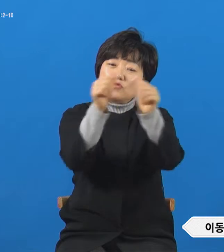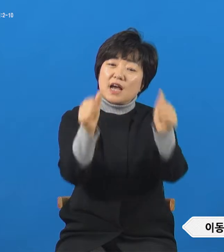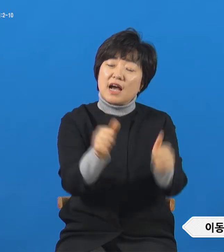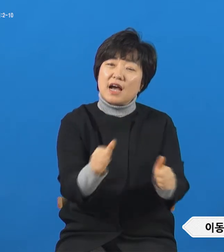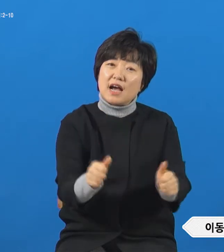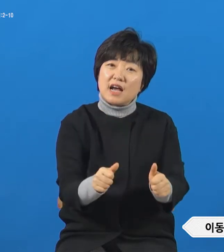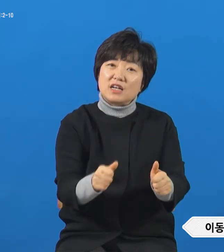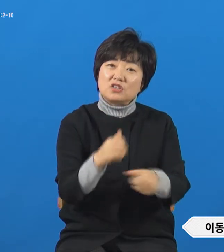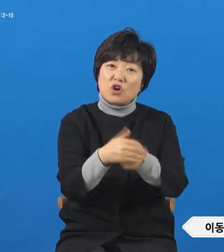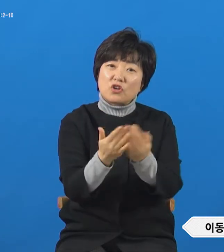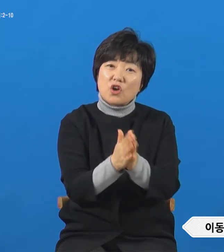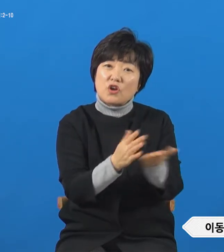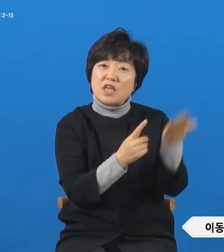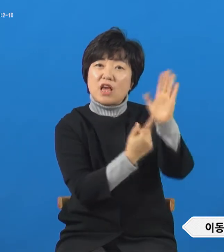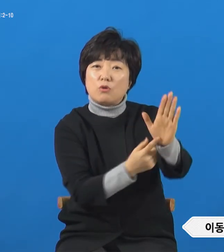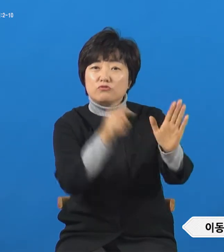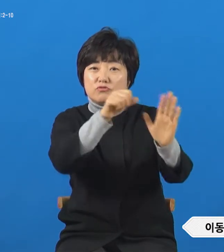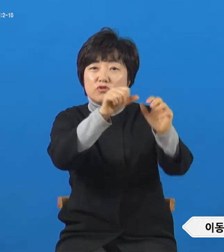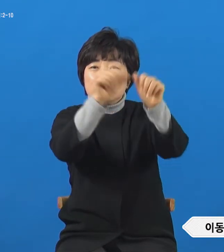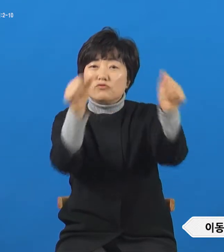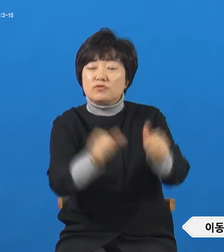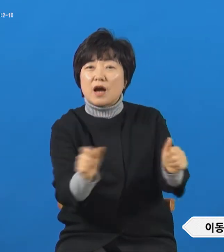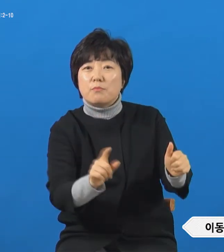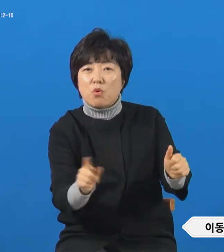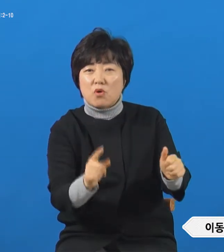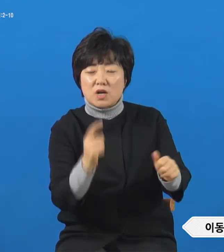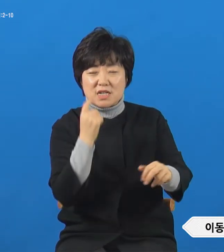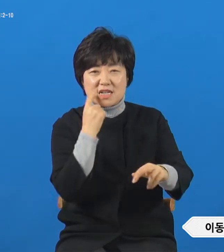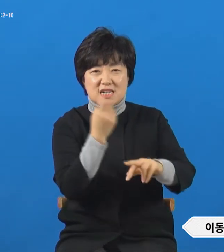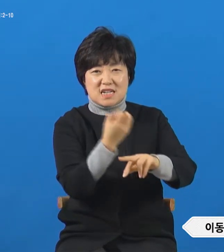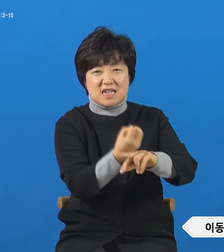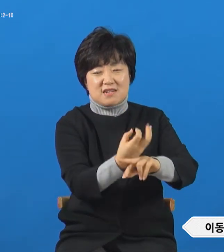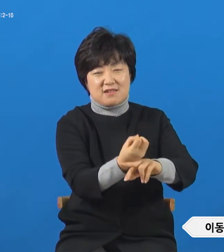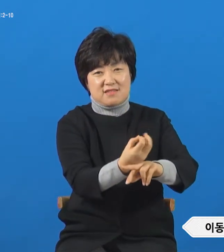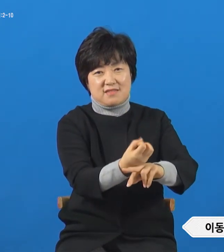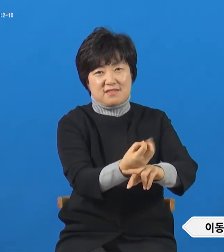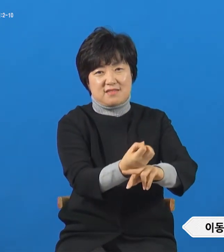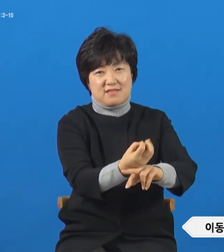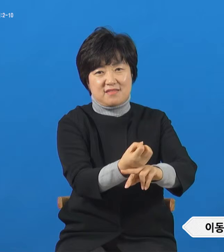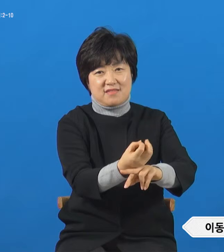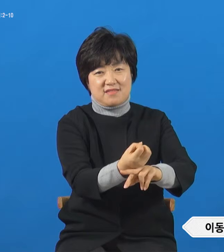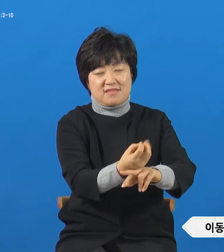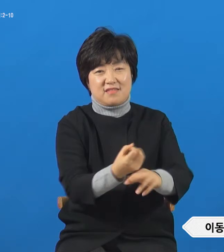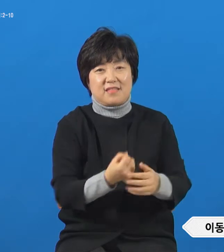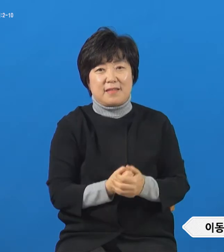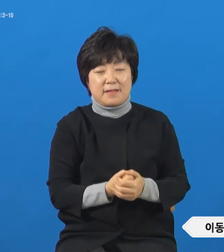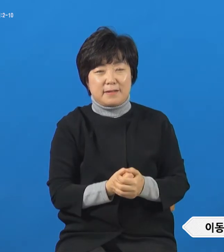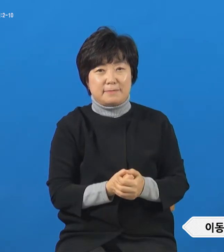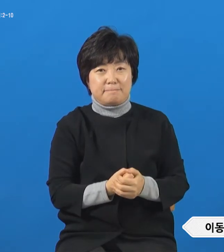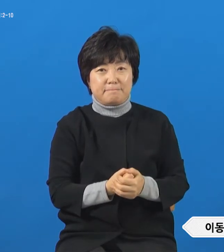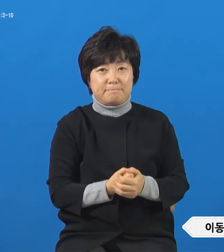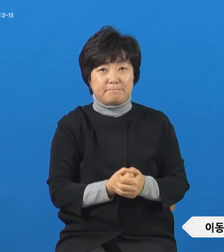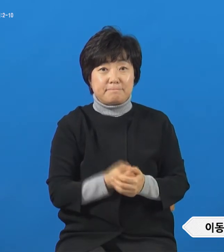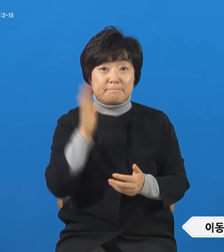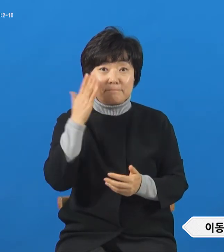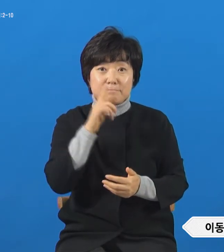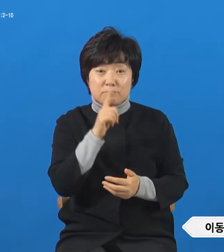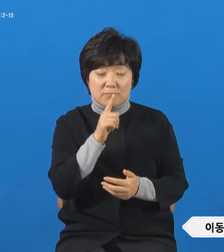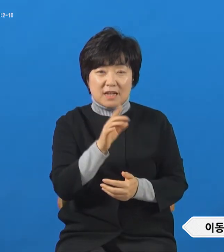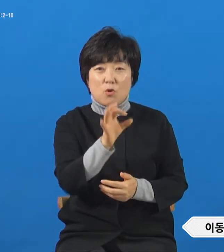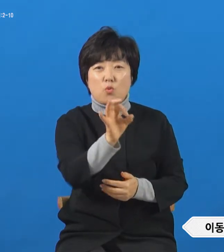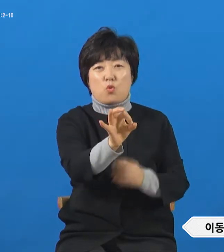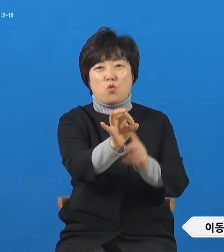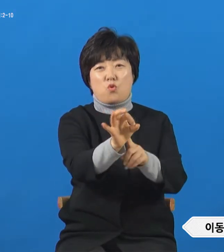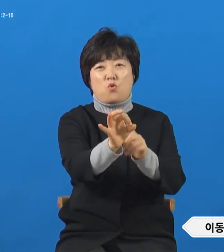우상? 성경에 보면 은과 금으로 되어 있어요. 요즘 우리식으로 바꿔 말하면